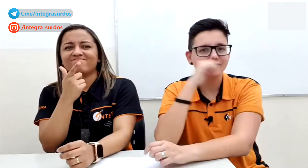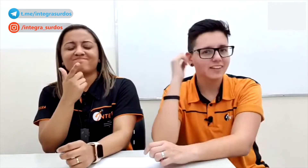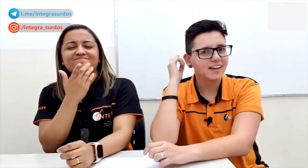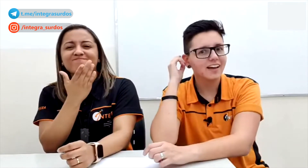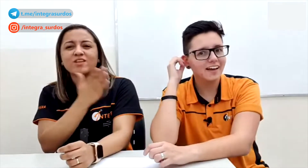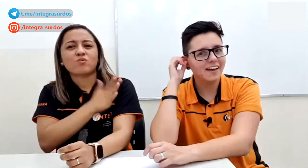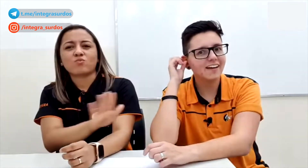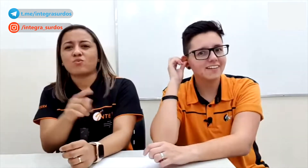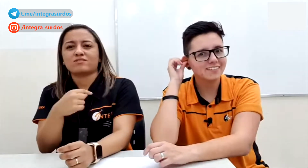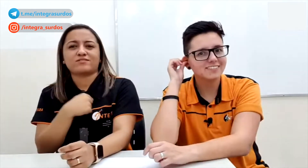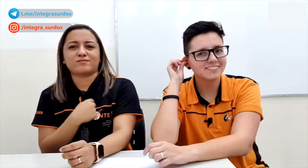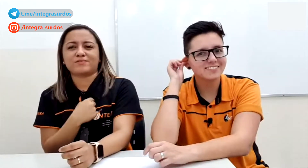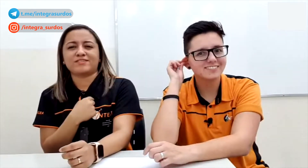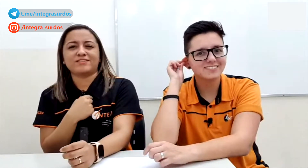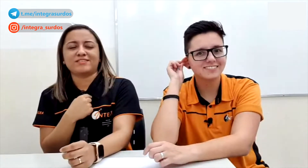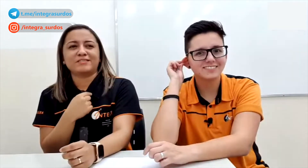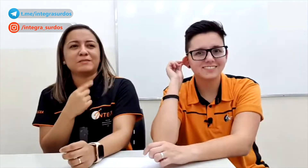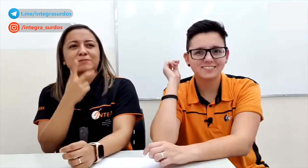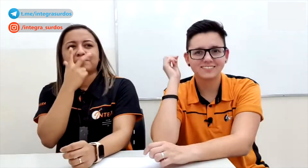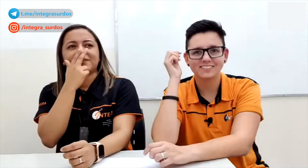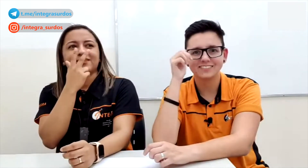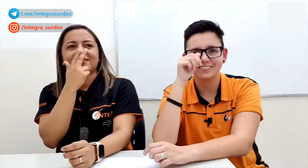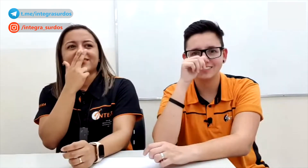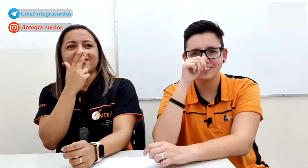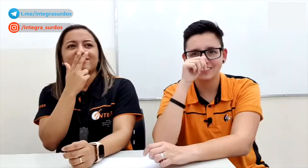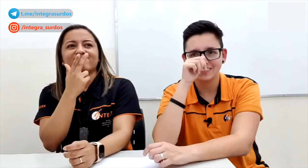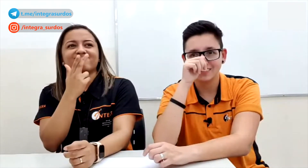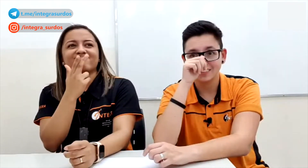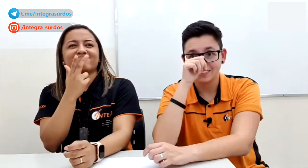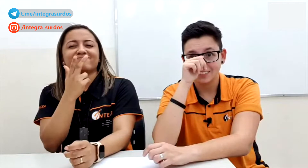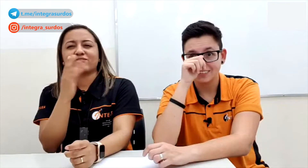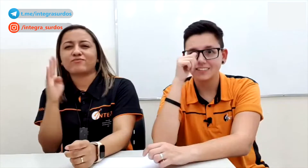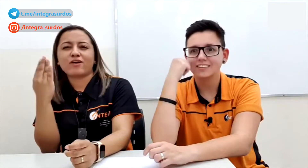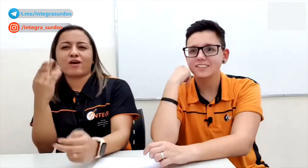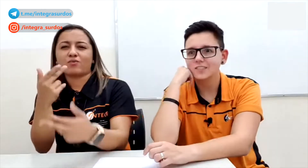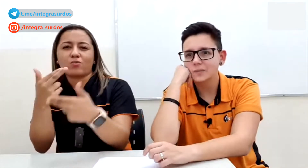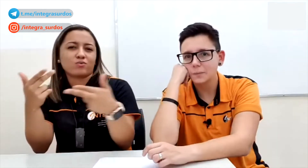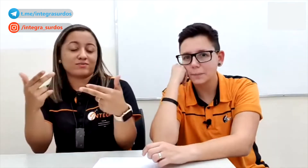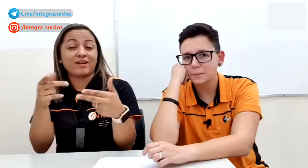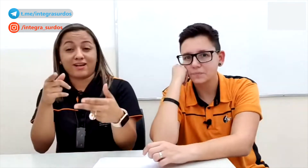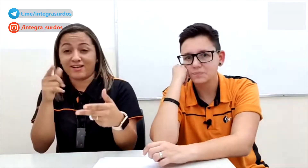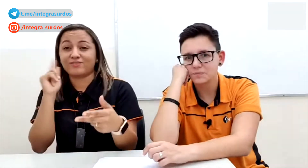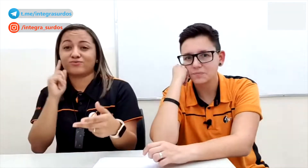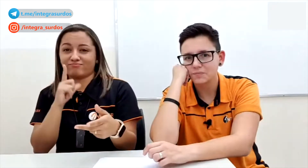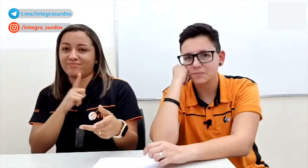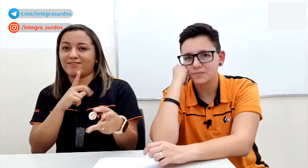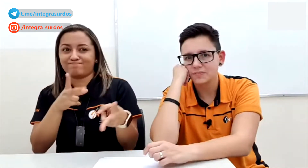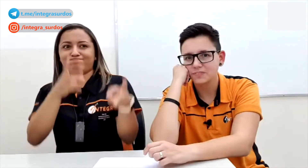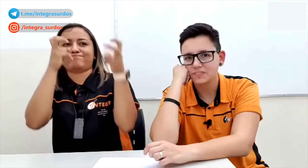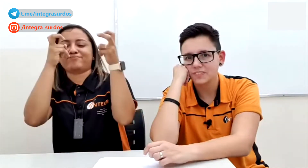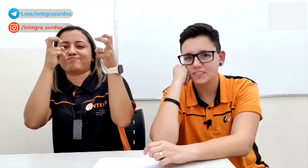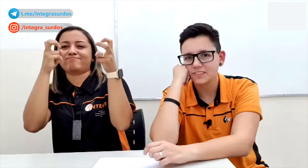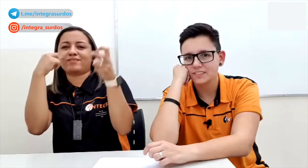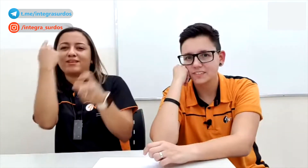Aí o surdo percebe, tipo, parece que não gosta da gente, sabe? É algo que parece falsidade, e alguns